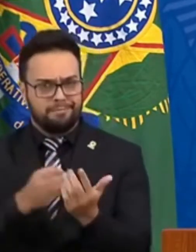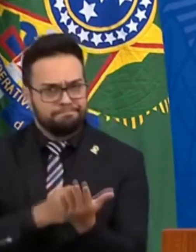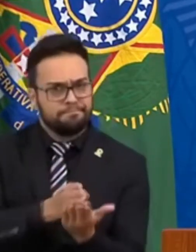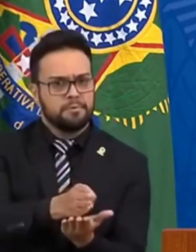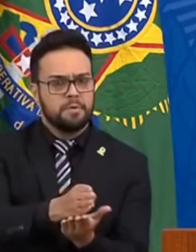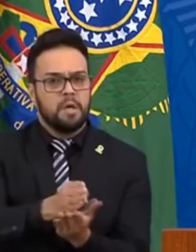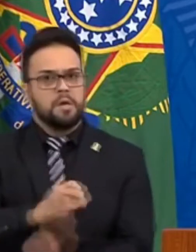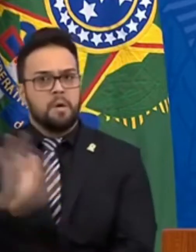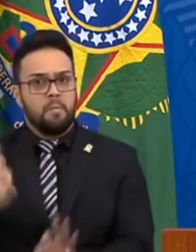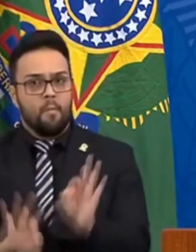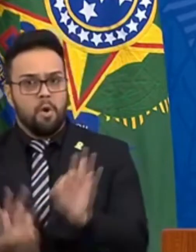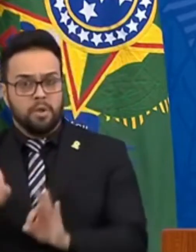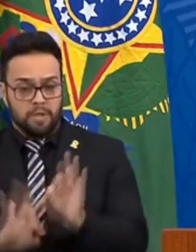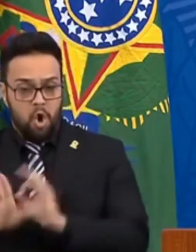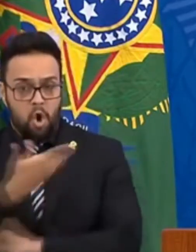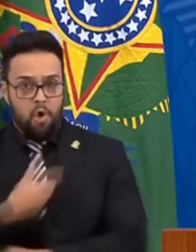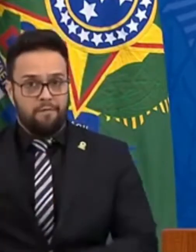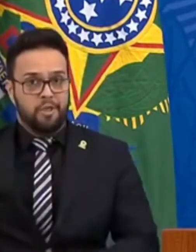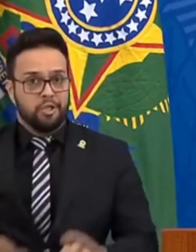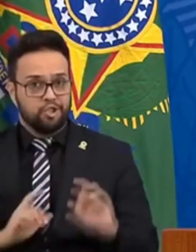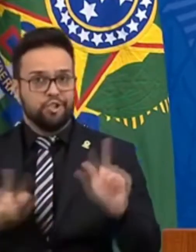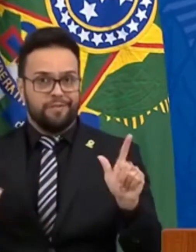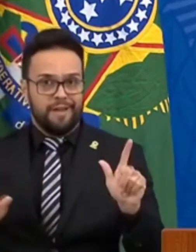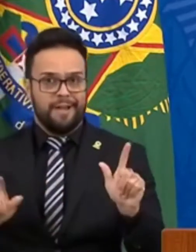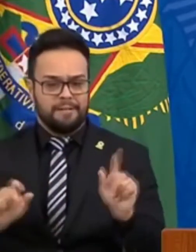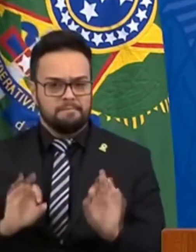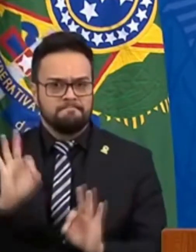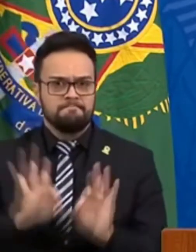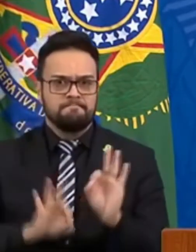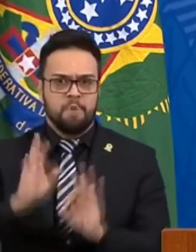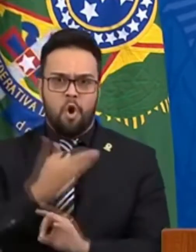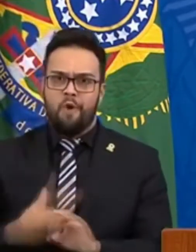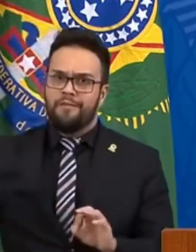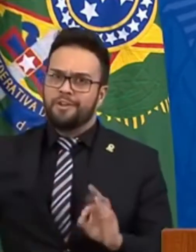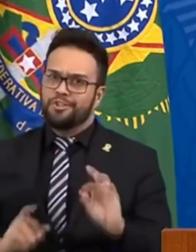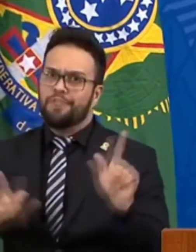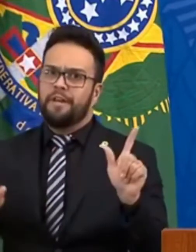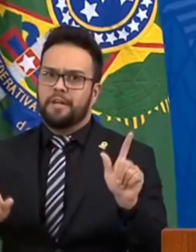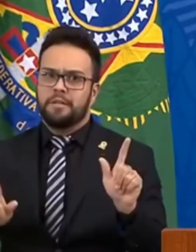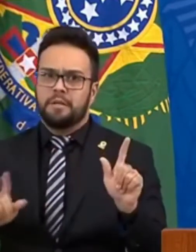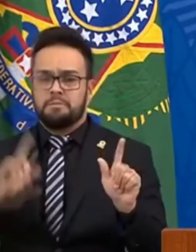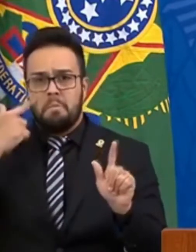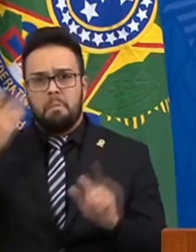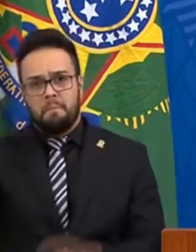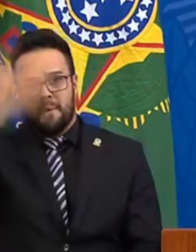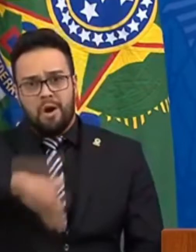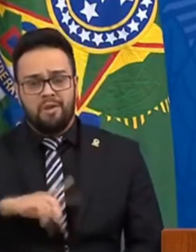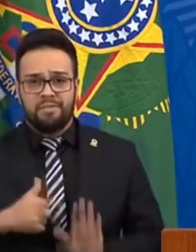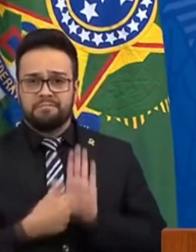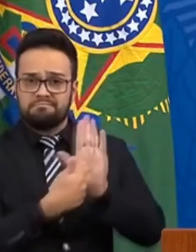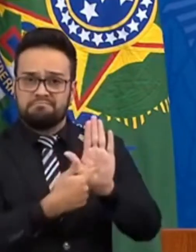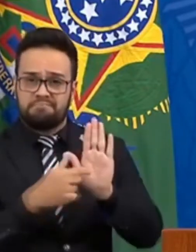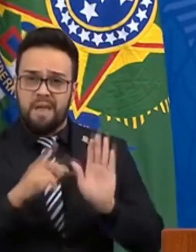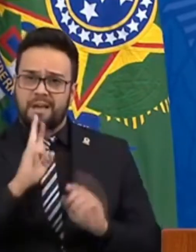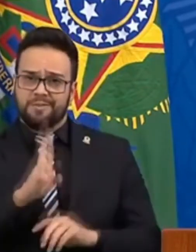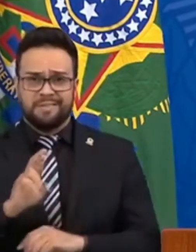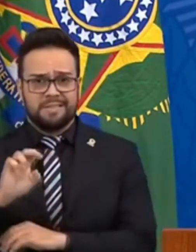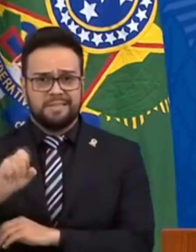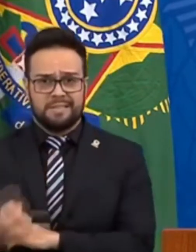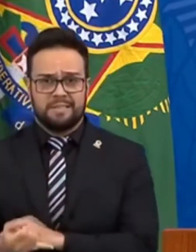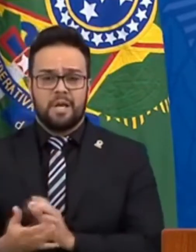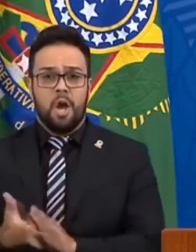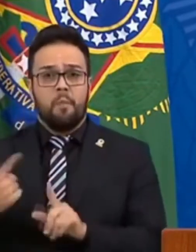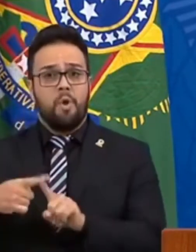e montamos um governo diferente dos montado lateralmente que tem dado resultado eu estava